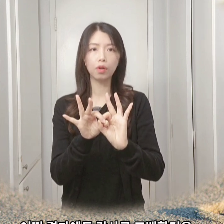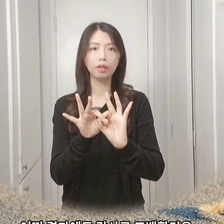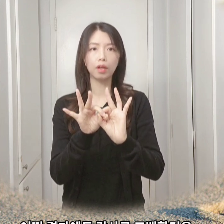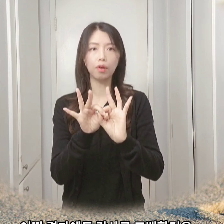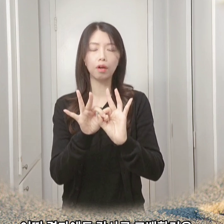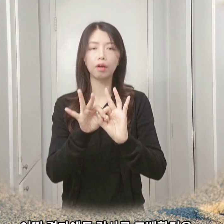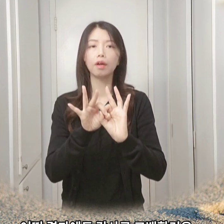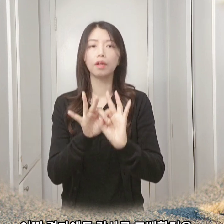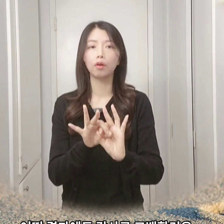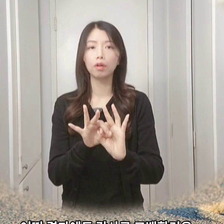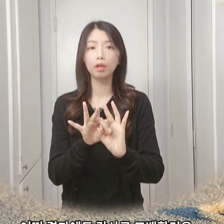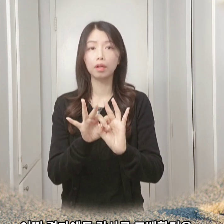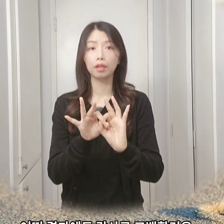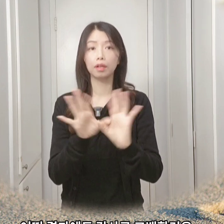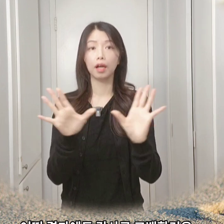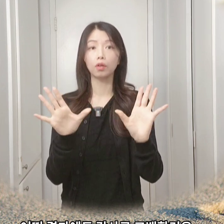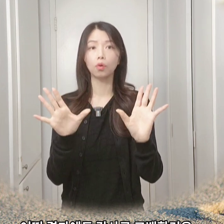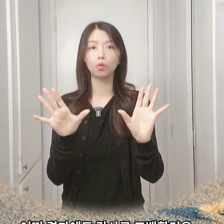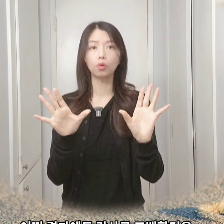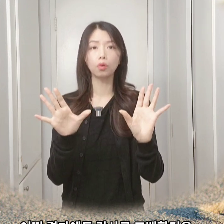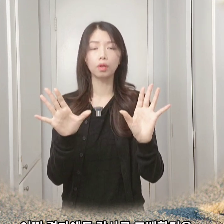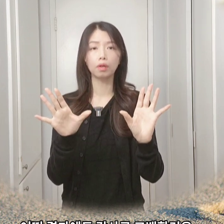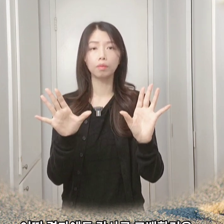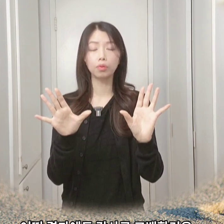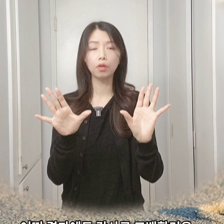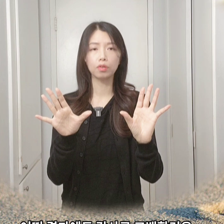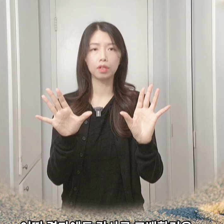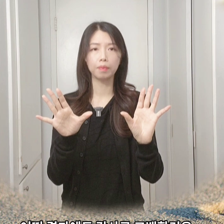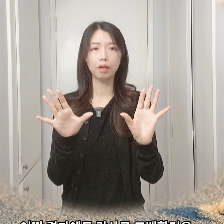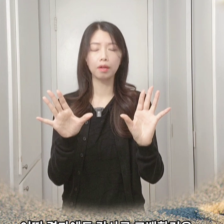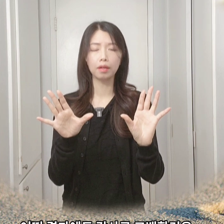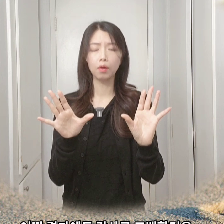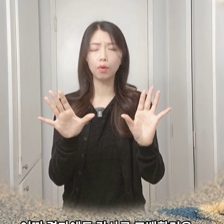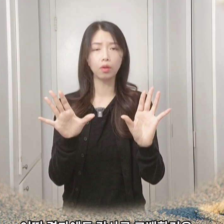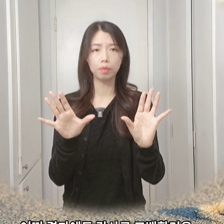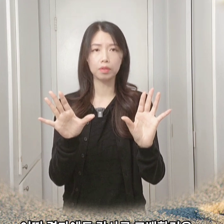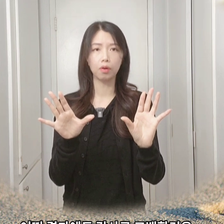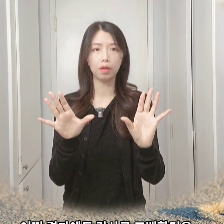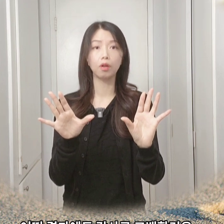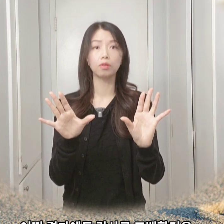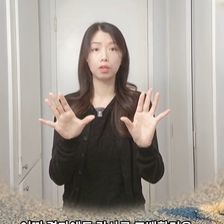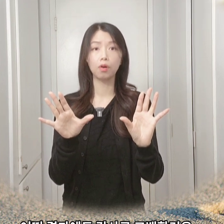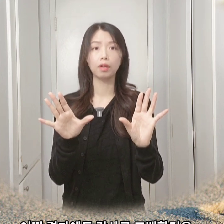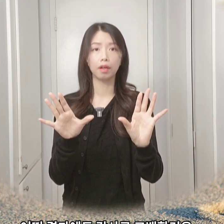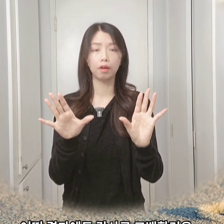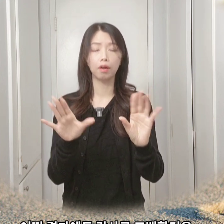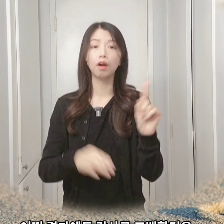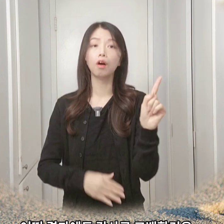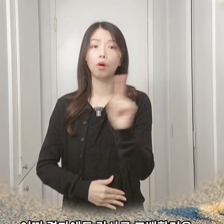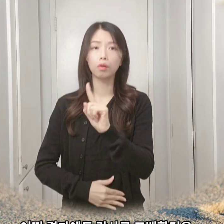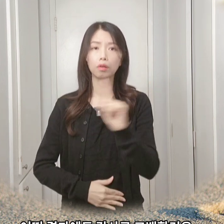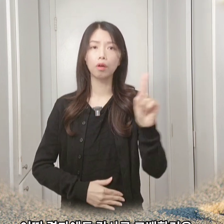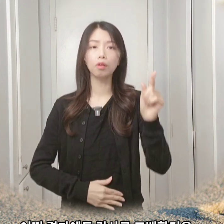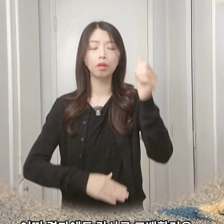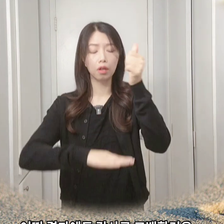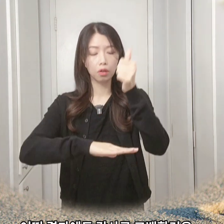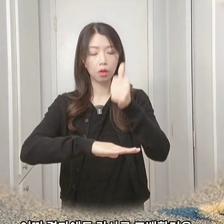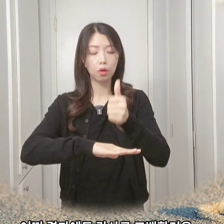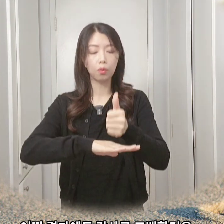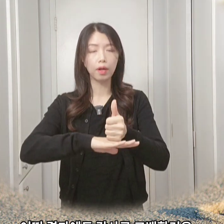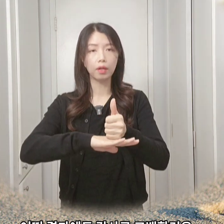뜻의 수어가 되고요. 이거를 양쪽으로 풀어주시면 상관없어 이런 뜻의 수어가 돼요.